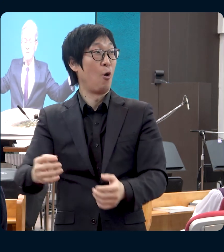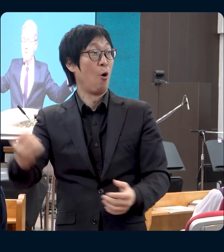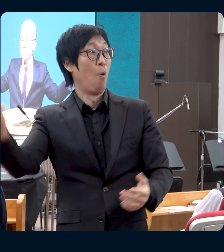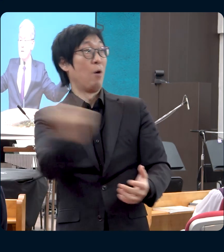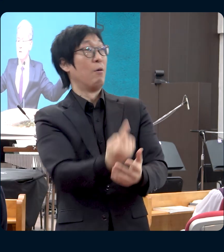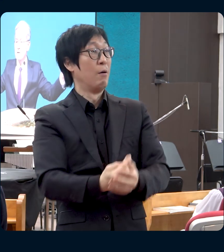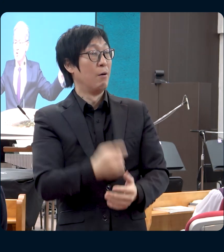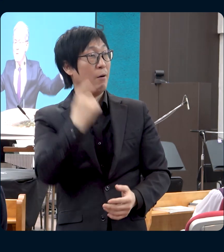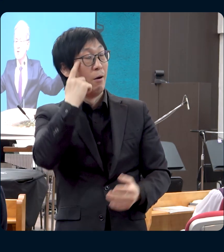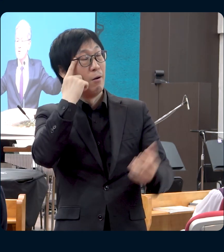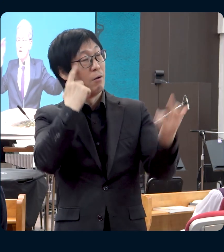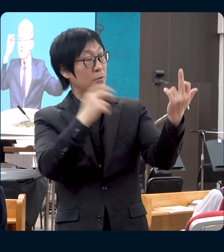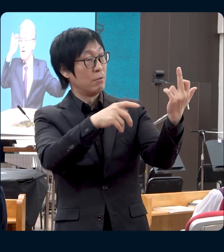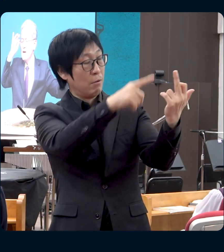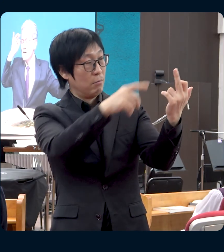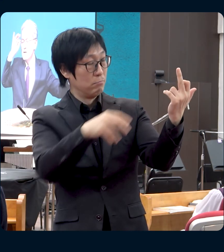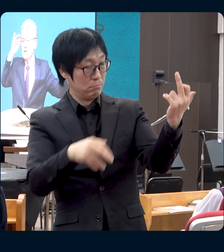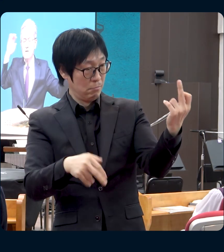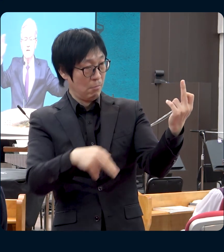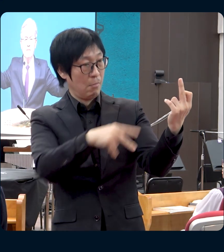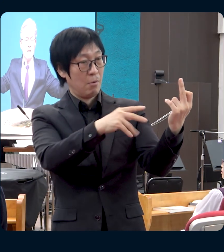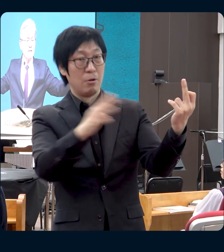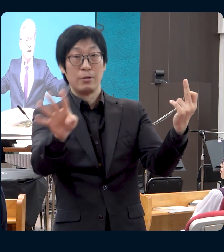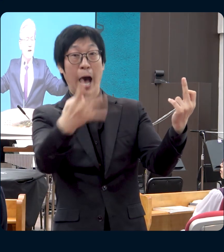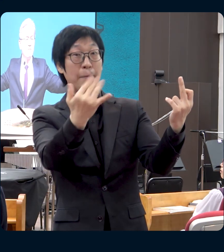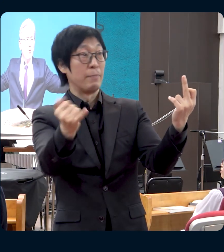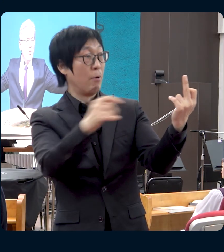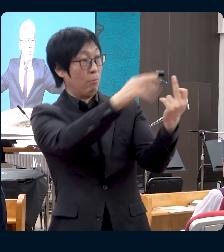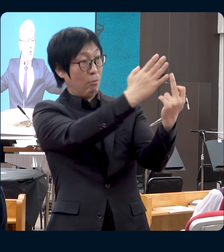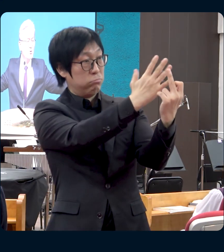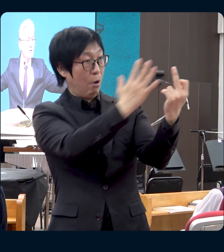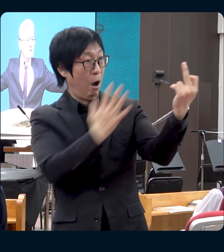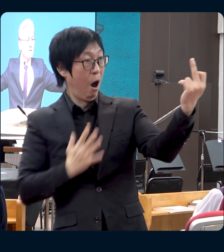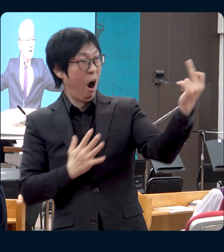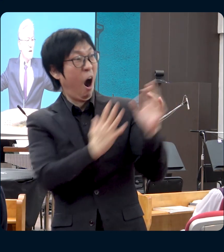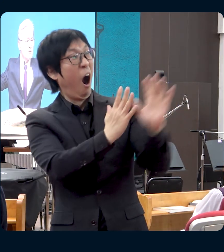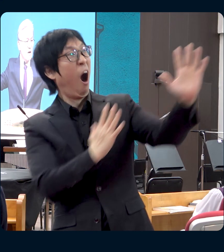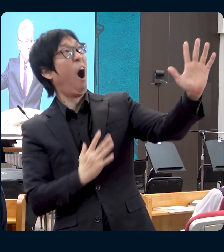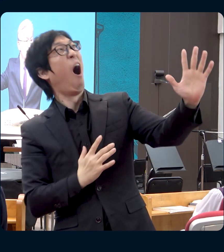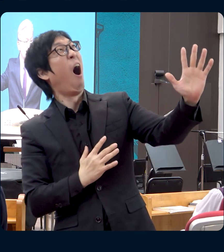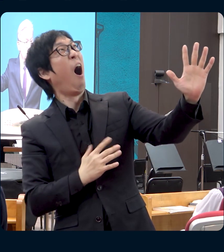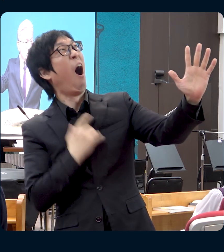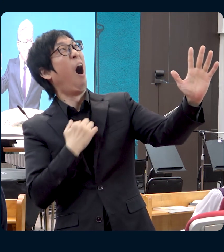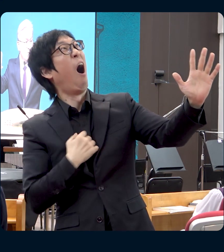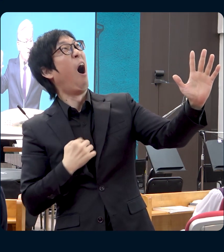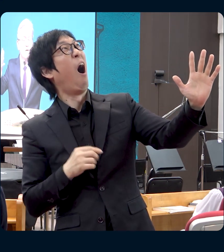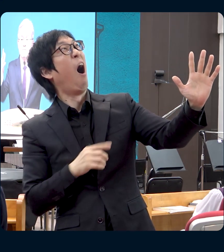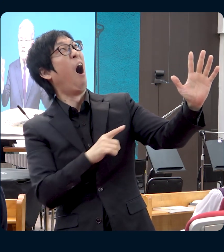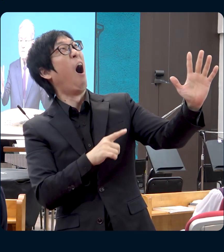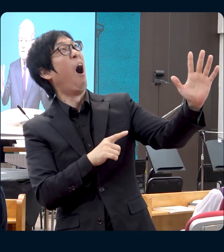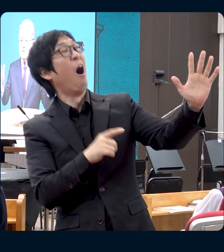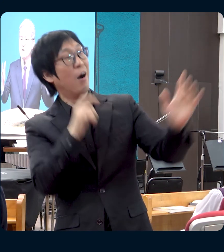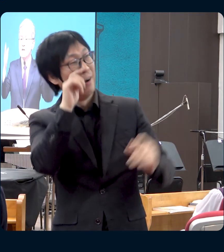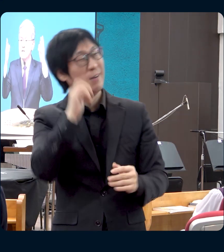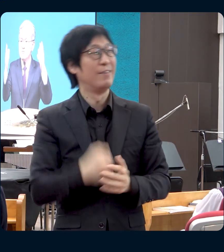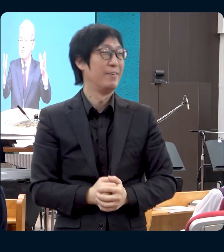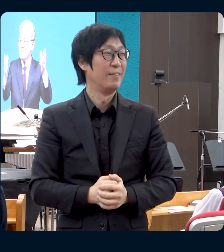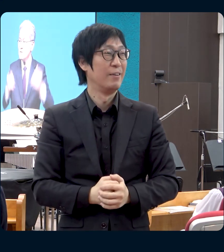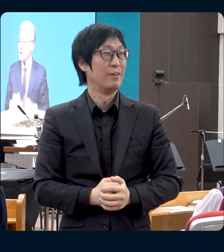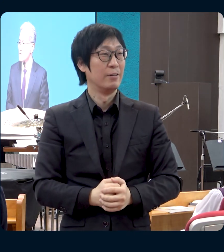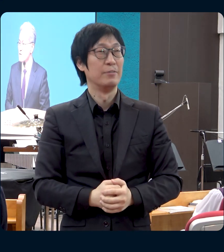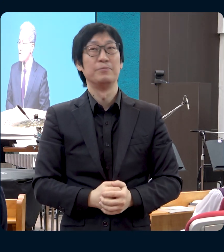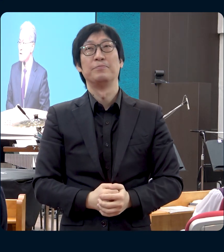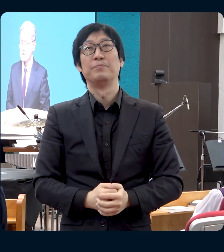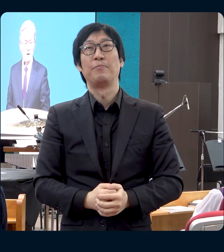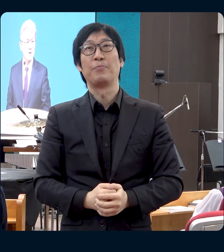보면요, 초막절이 될 때 그때 말세에 모든 나라에서 다 초막절을 지키러 온다는 말씀이 있어서 그